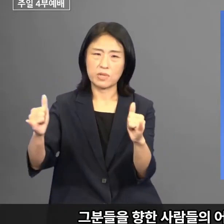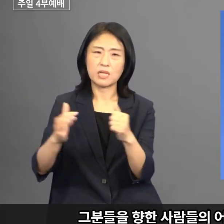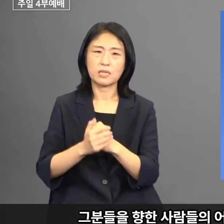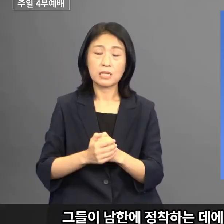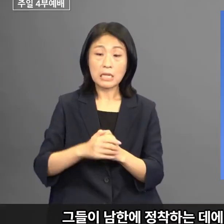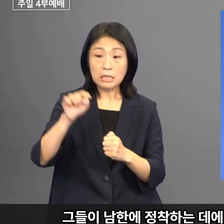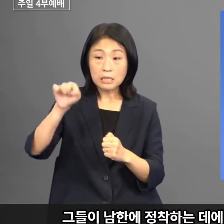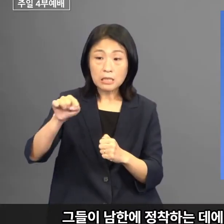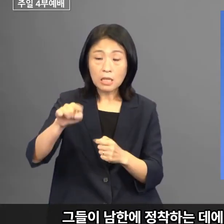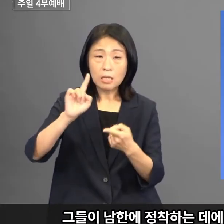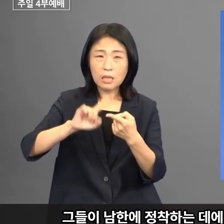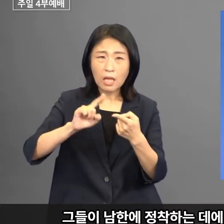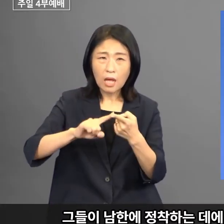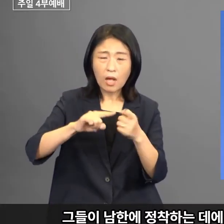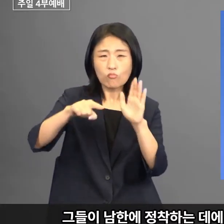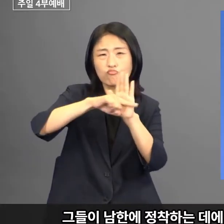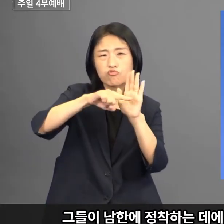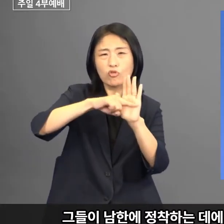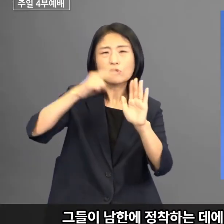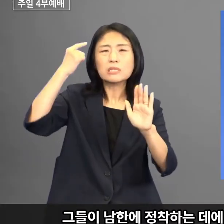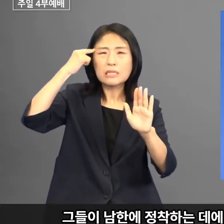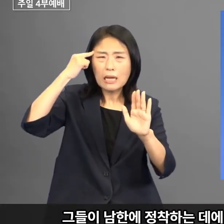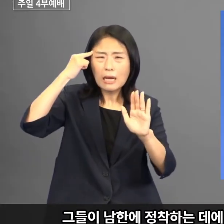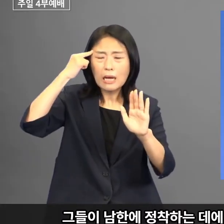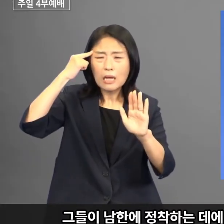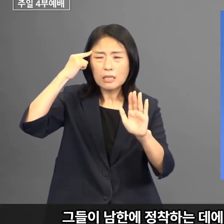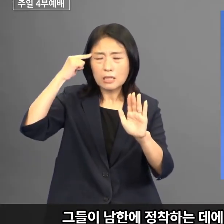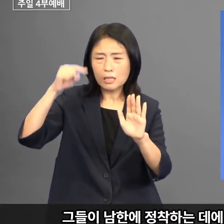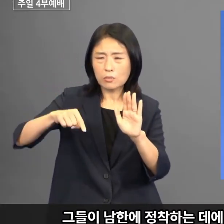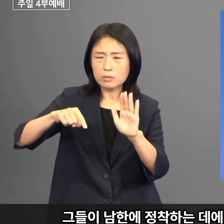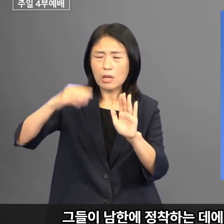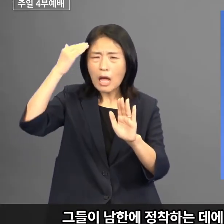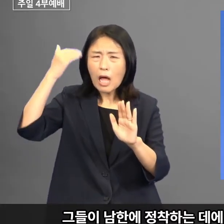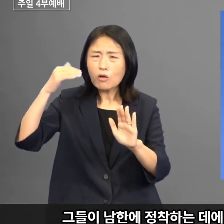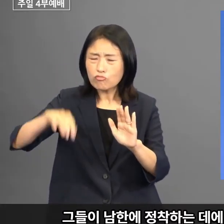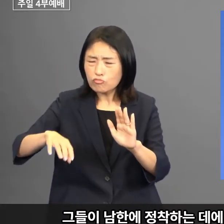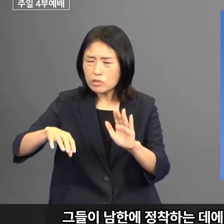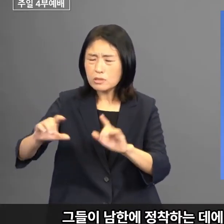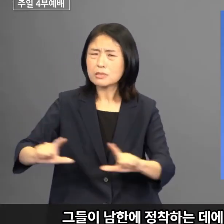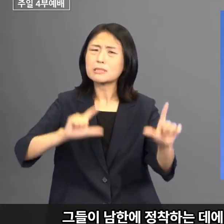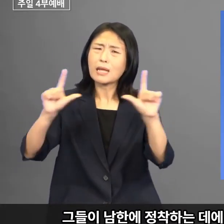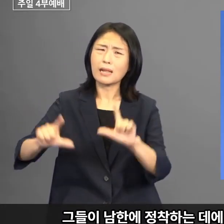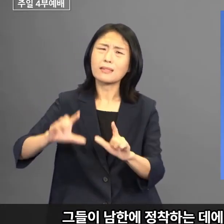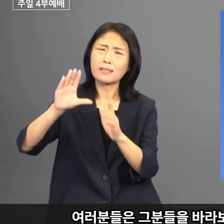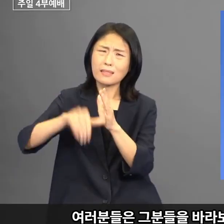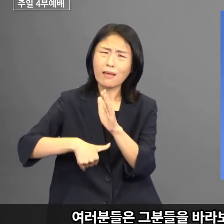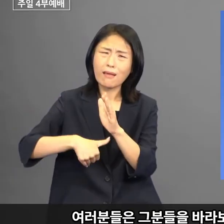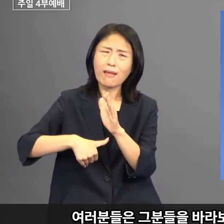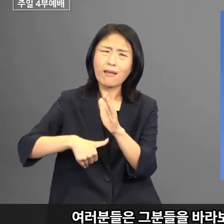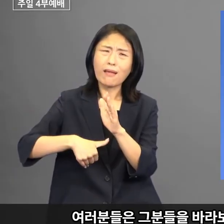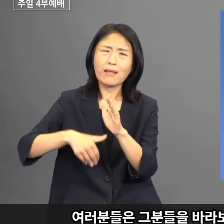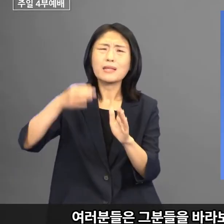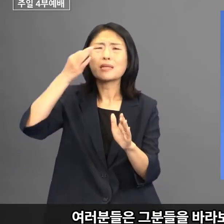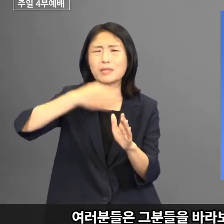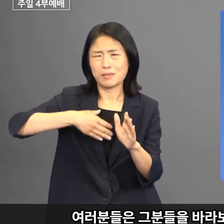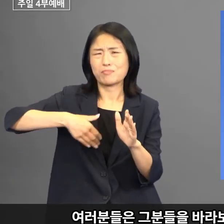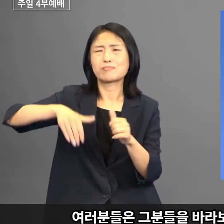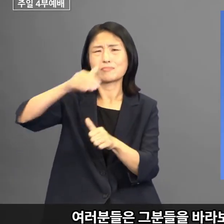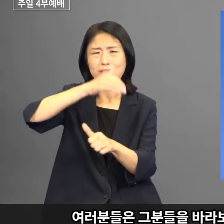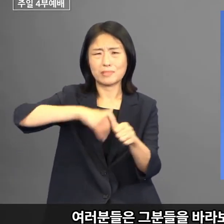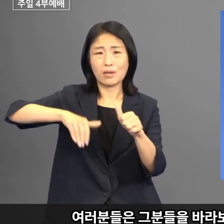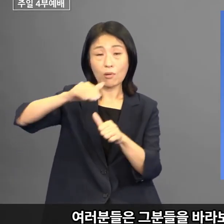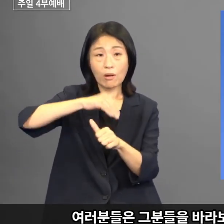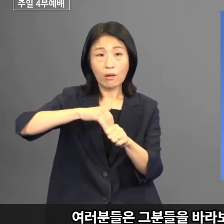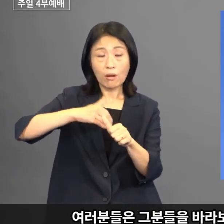부정적인 인식이 그들이 남한에 정착하는 데에 가장 큰 장애물이 된다는 거예요. 여러분들은 그분들을